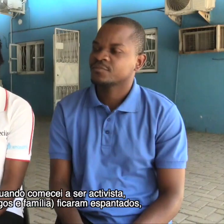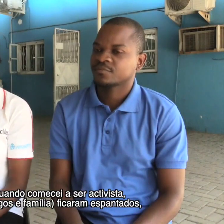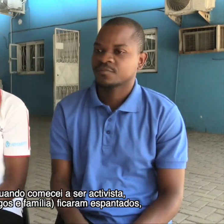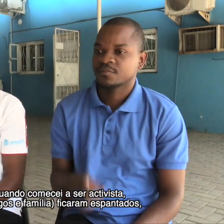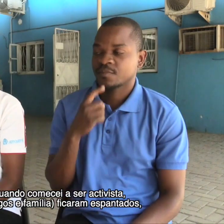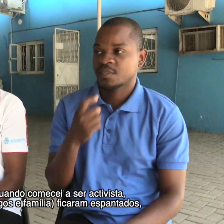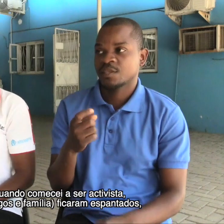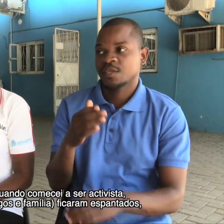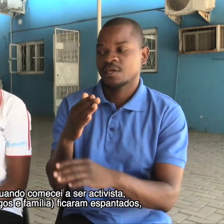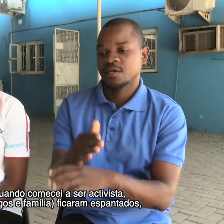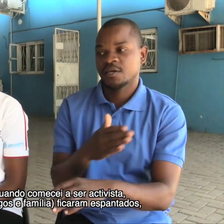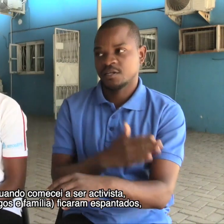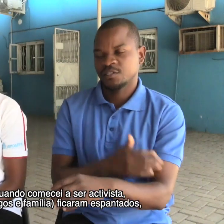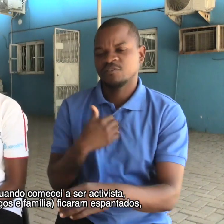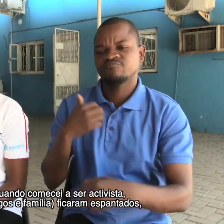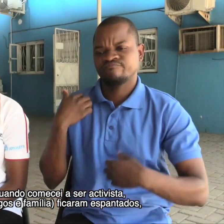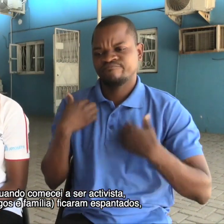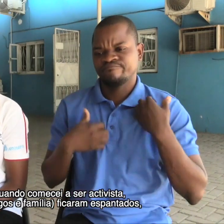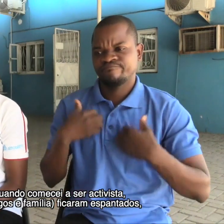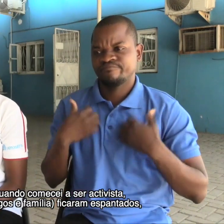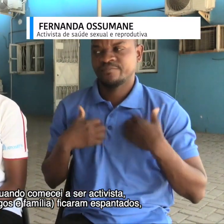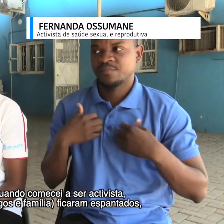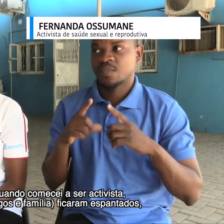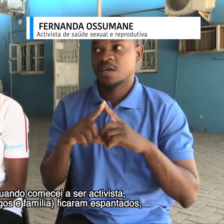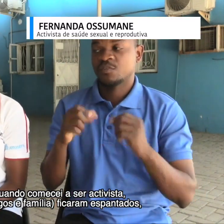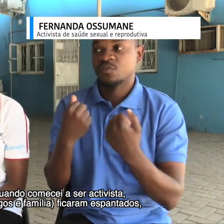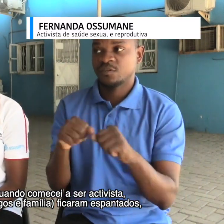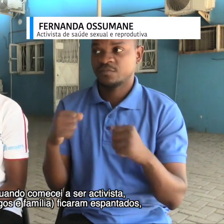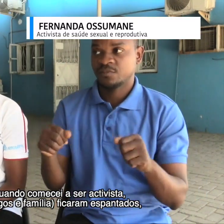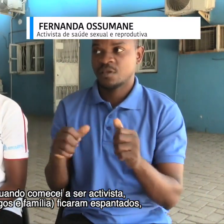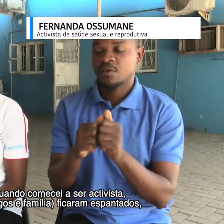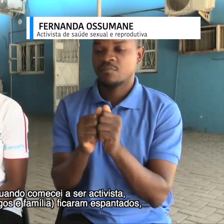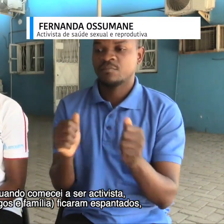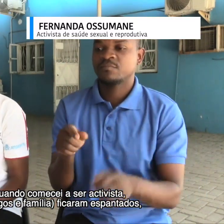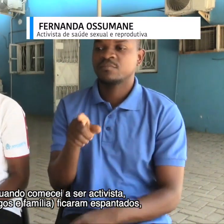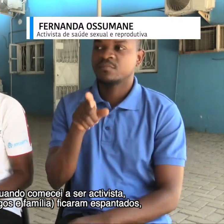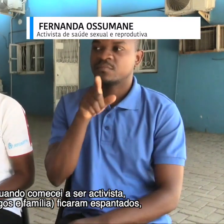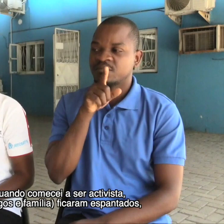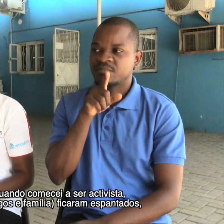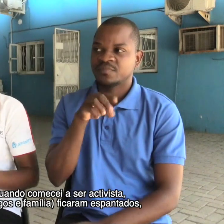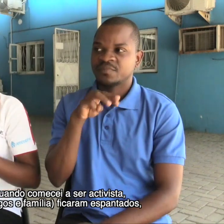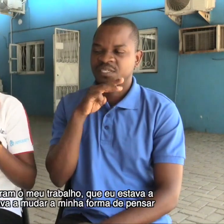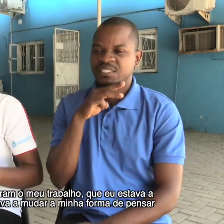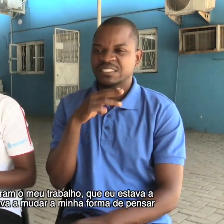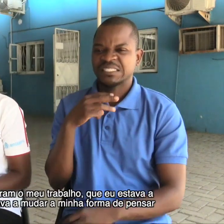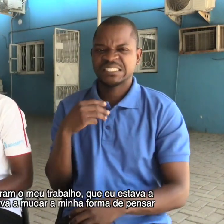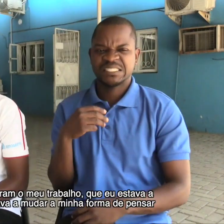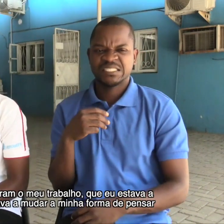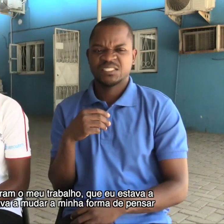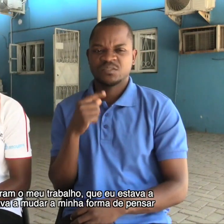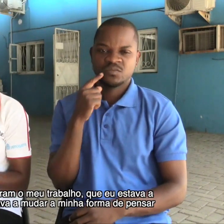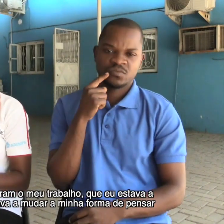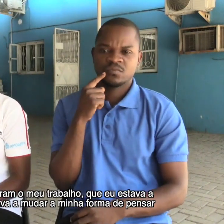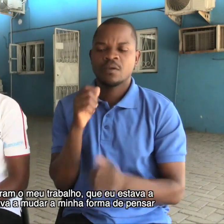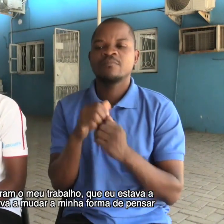No princípio que eu me interessei em querer ser ativistas, eles ficaram meio assim, mas decorei do